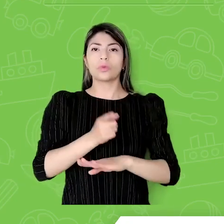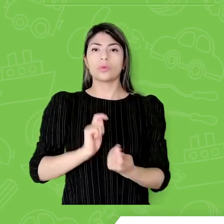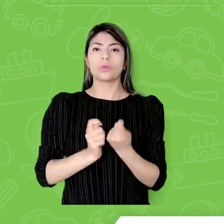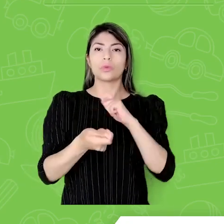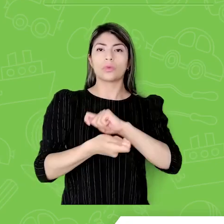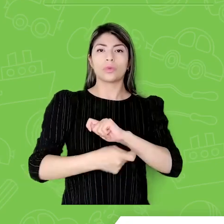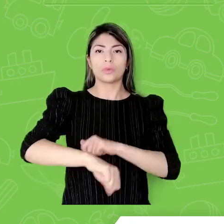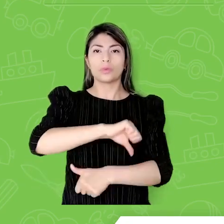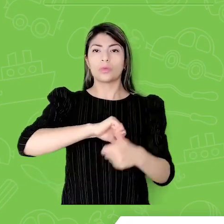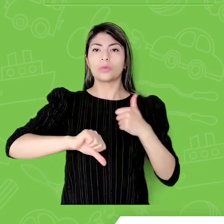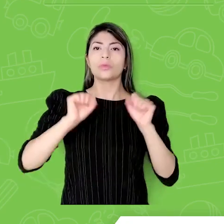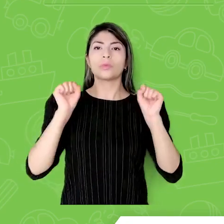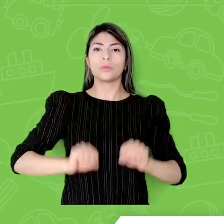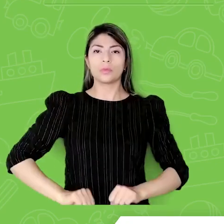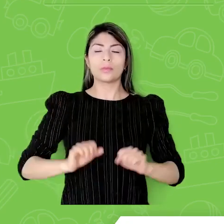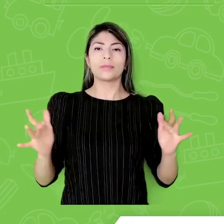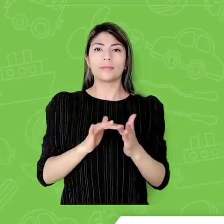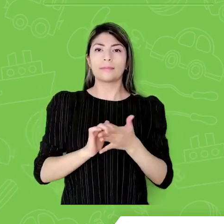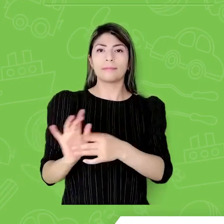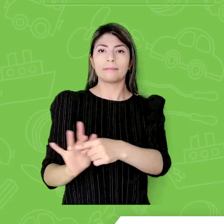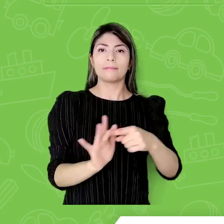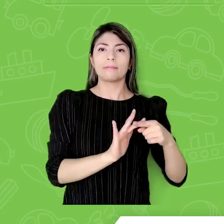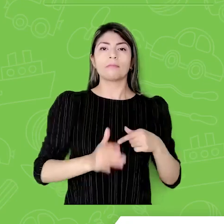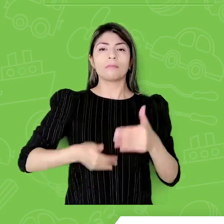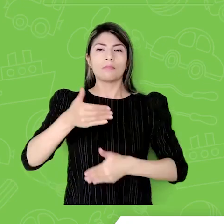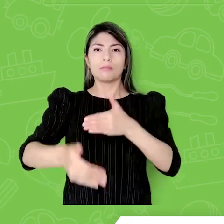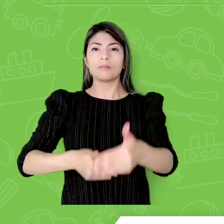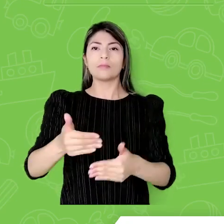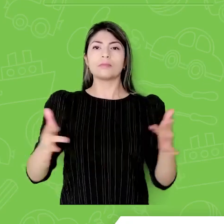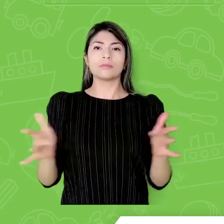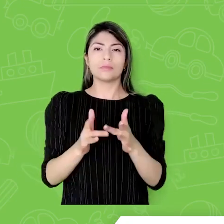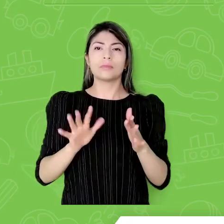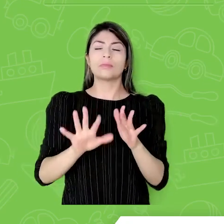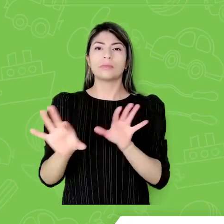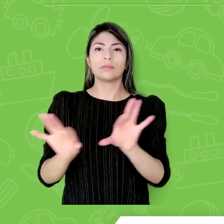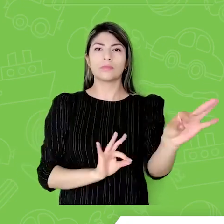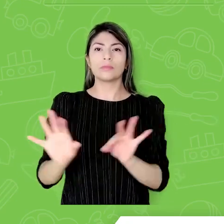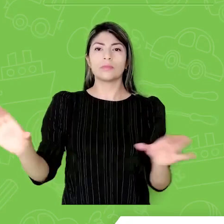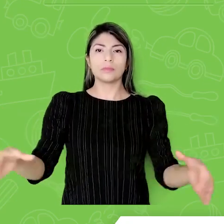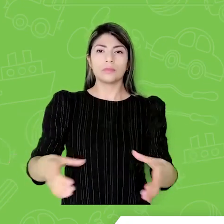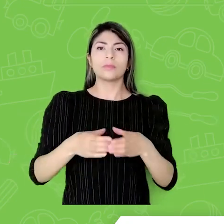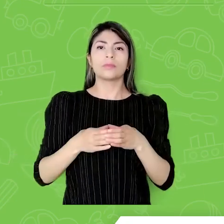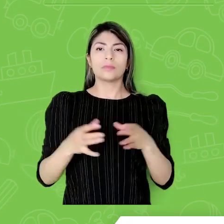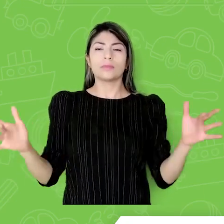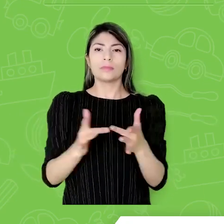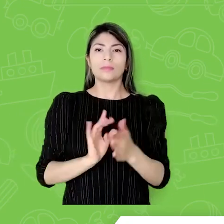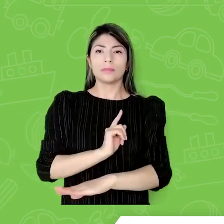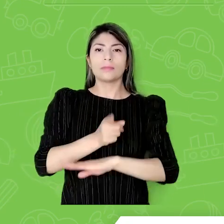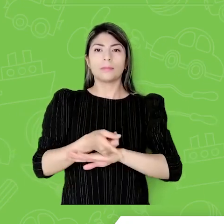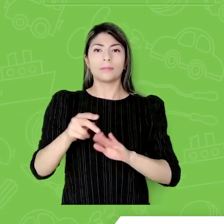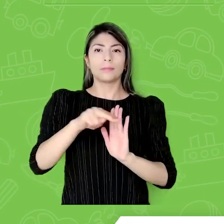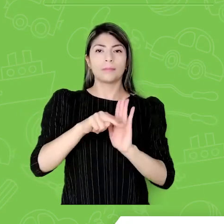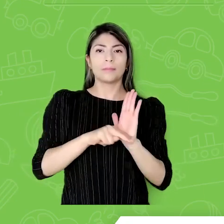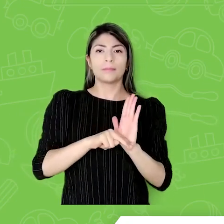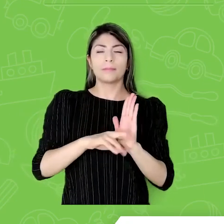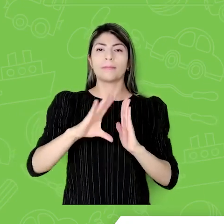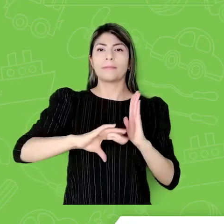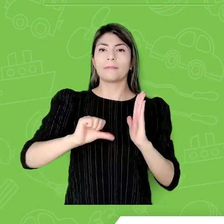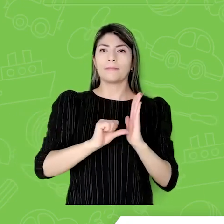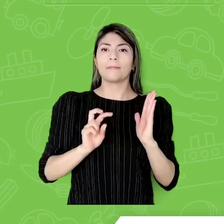que lo modifique o sustituya, será aplicable en este proceso de selección, según las disposiciones de esa